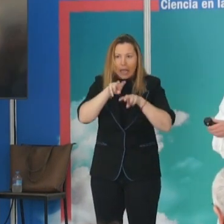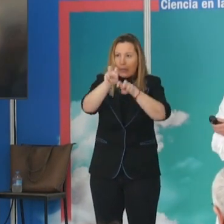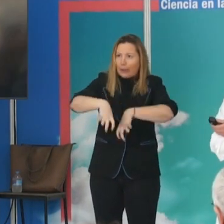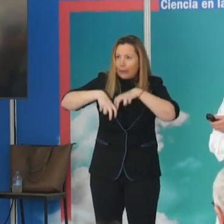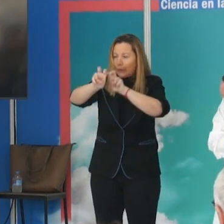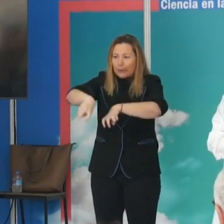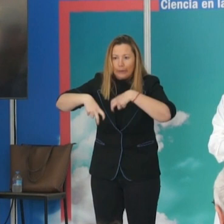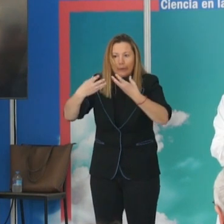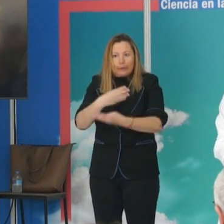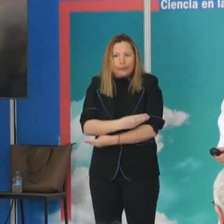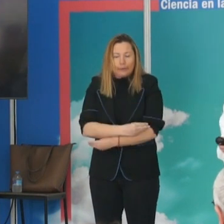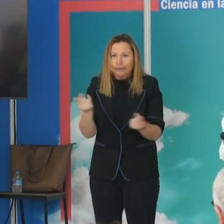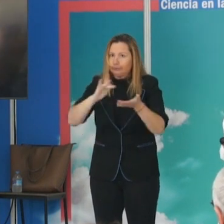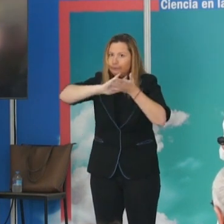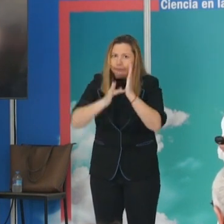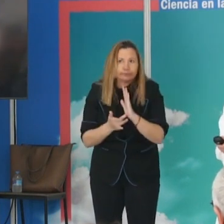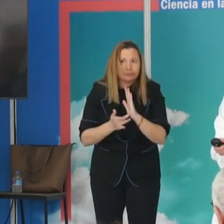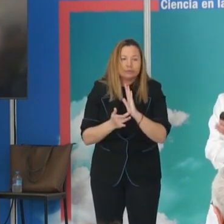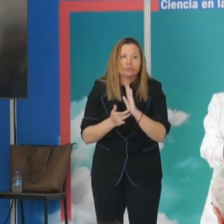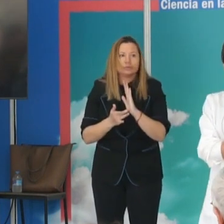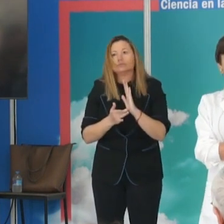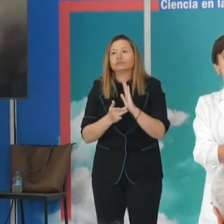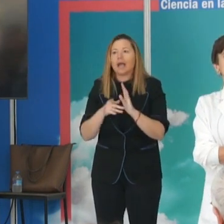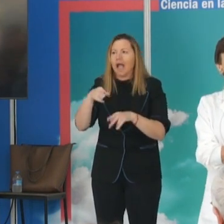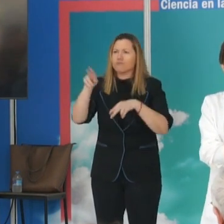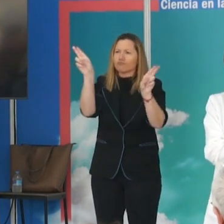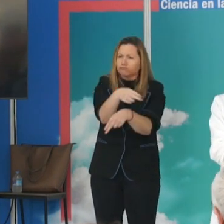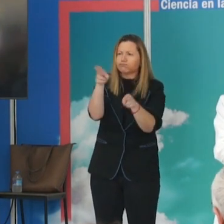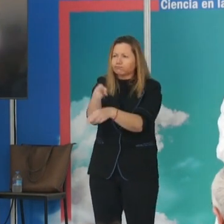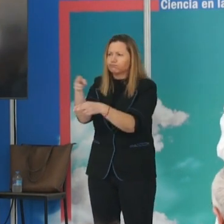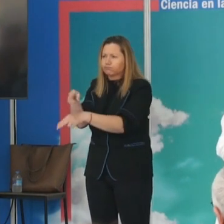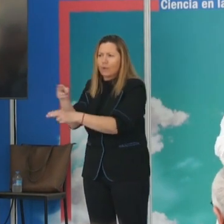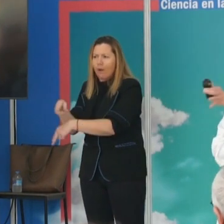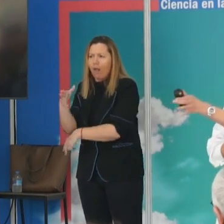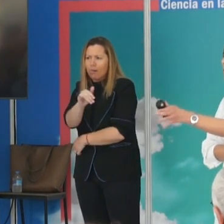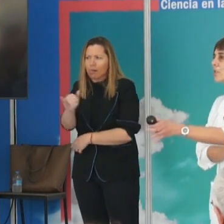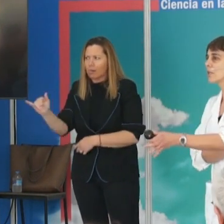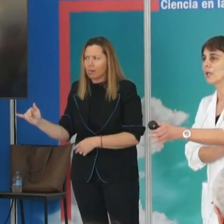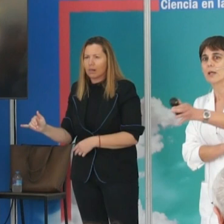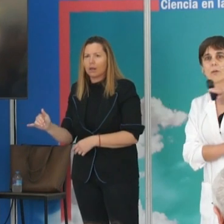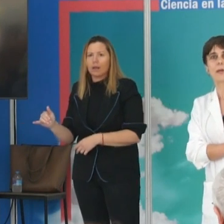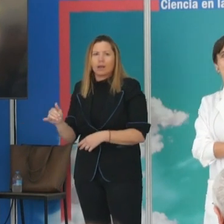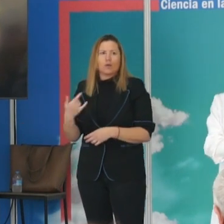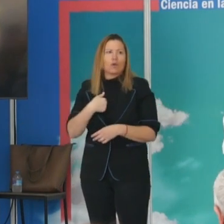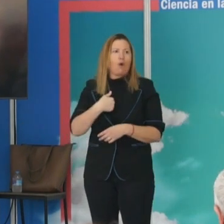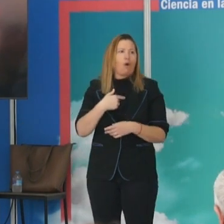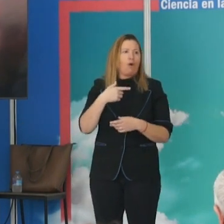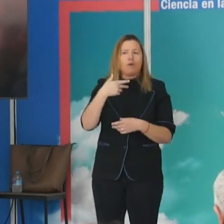están agotando, estamos en unas prohibiciones de traer todo el nitrato de Chile